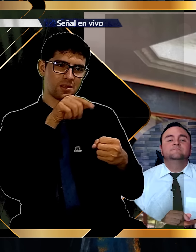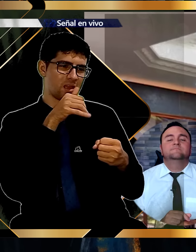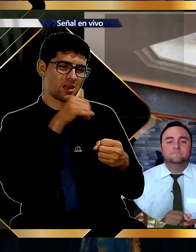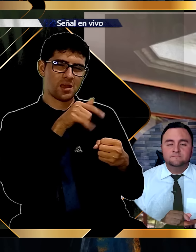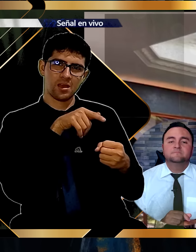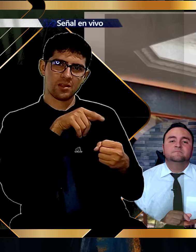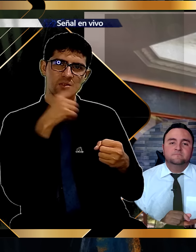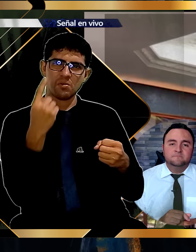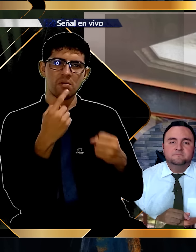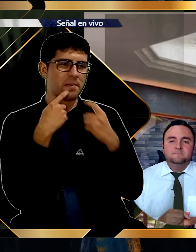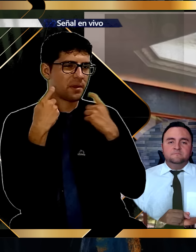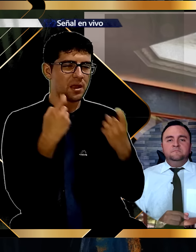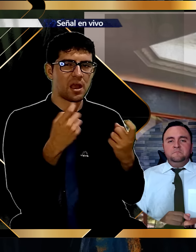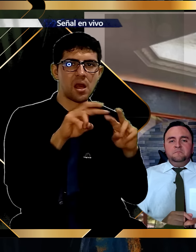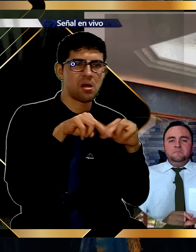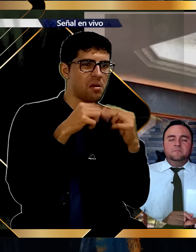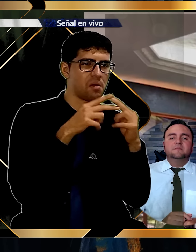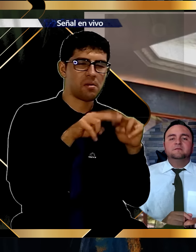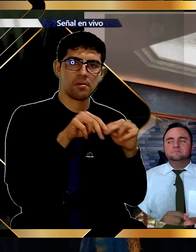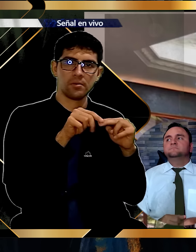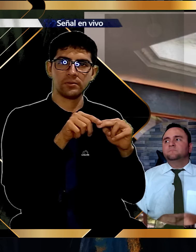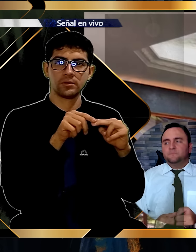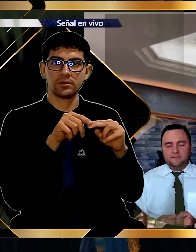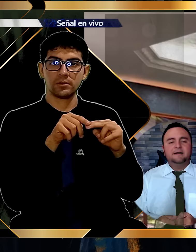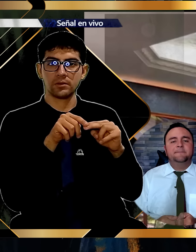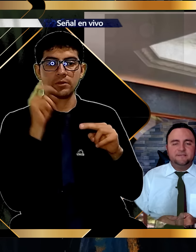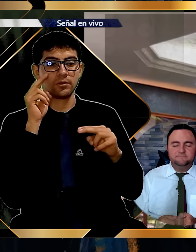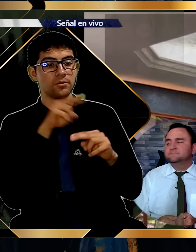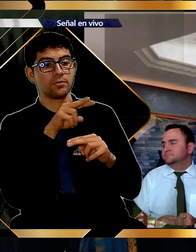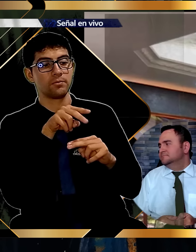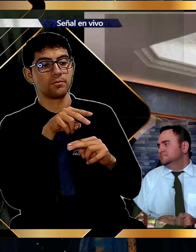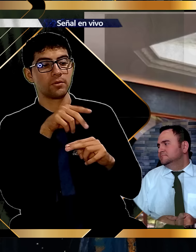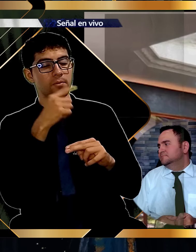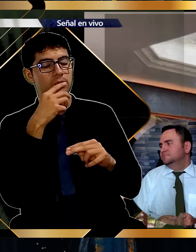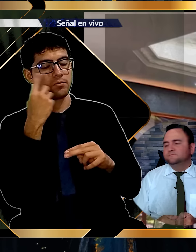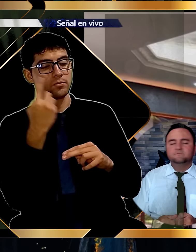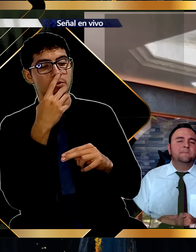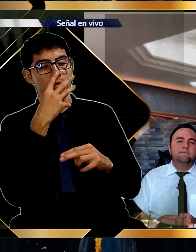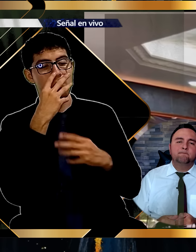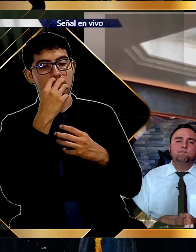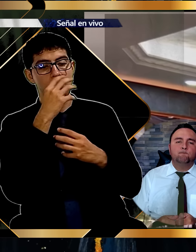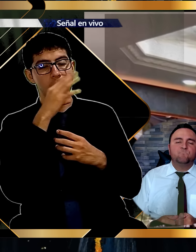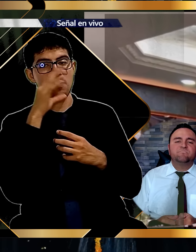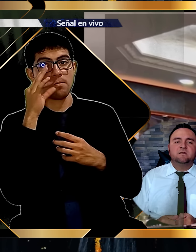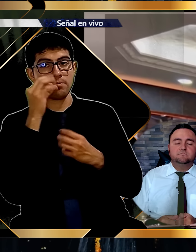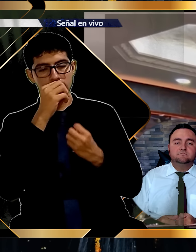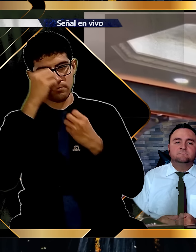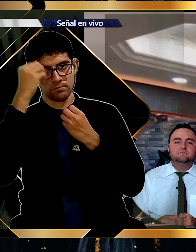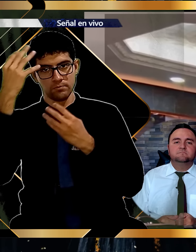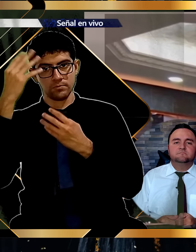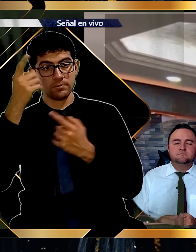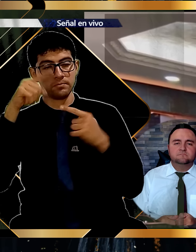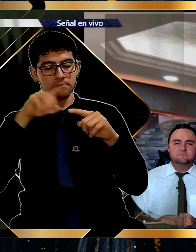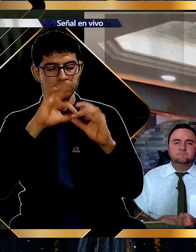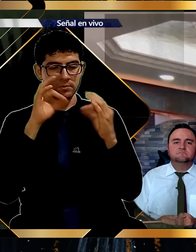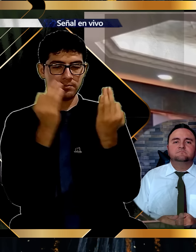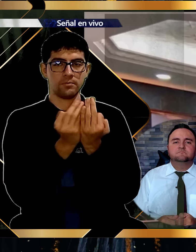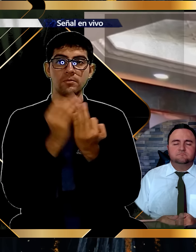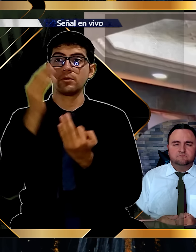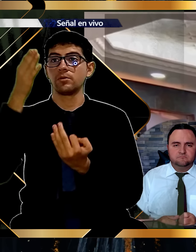¿Verdad que eso dice la Escritura? No nos ha escogido Dios para ira. Usted no le tenga miedo al anticristo ni a